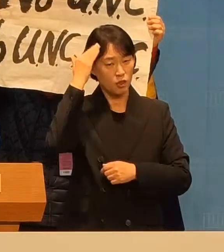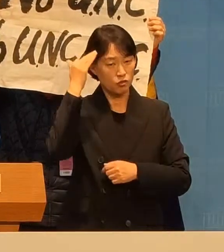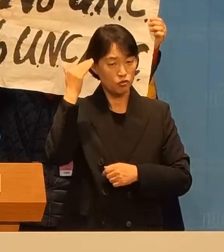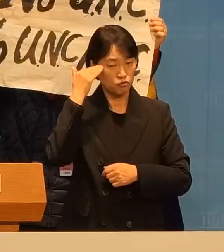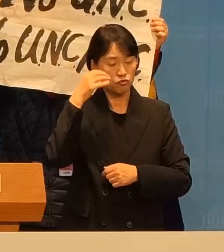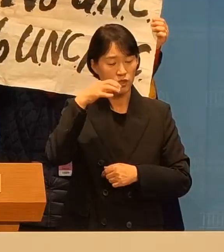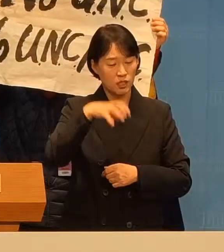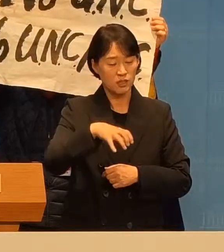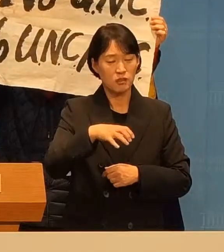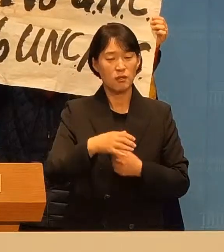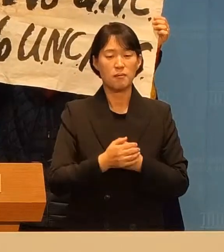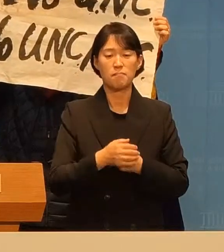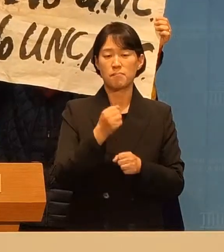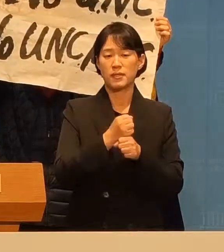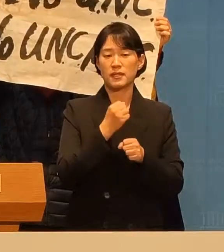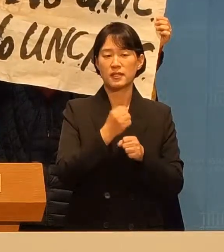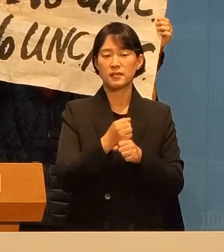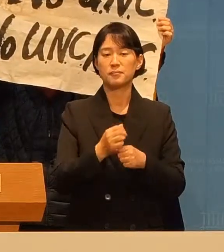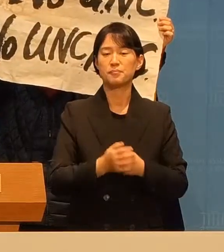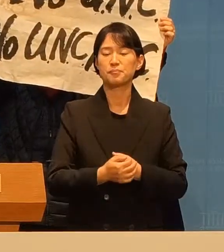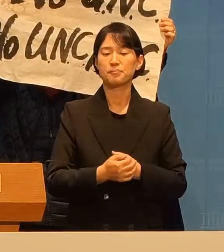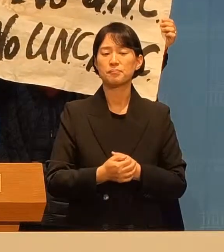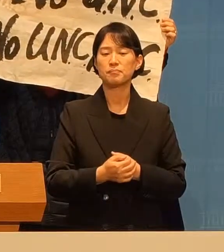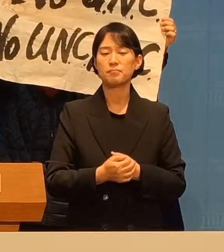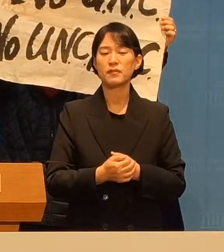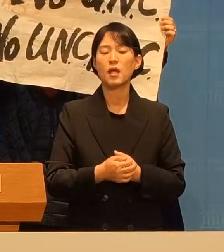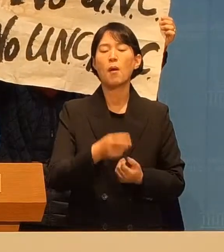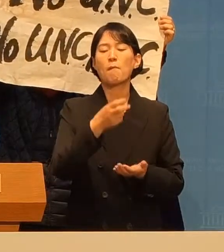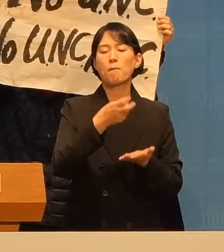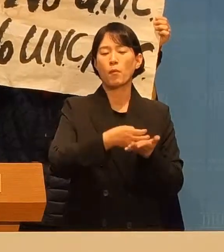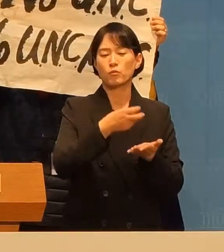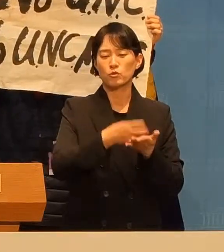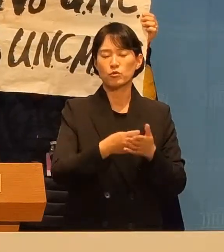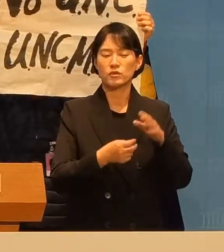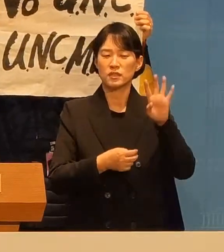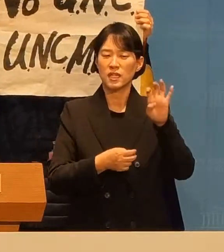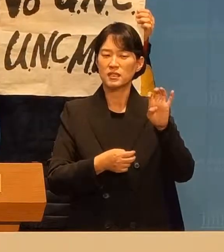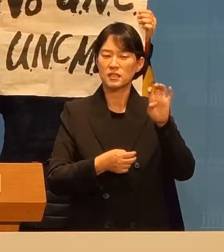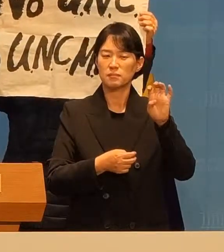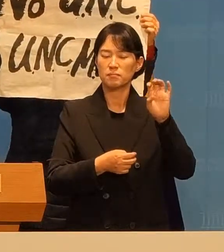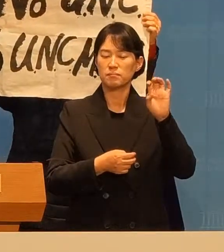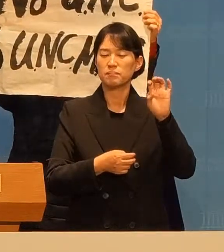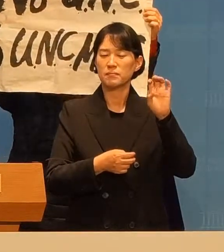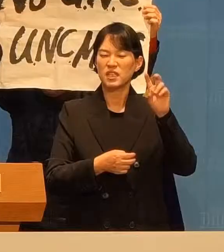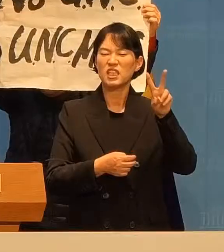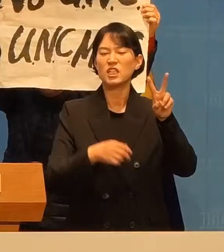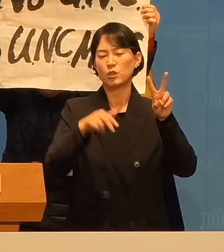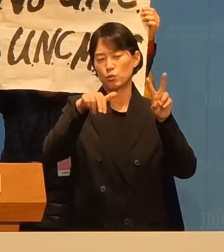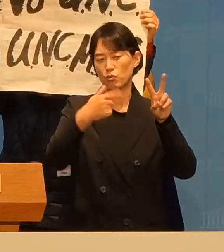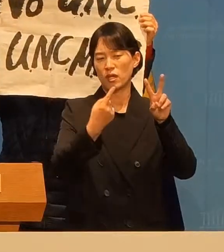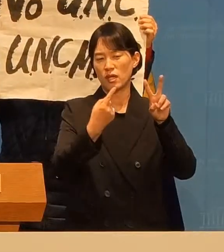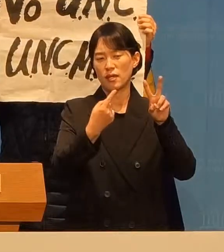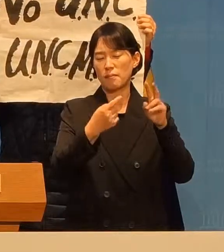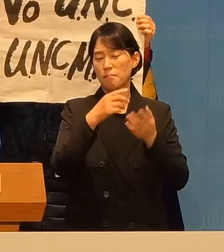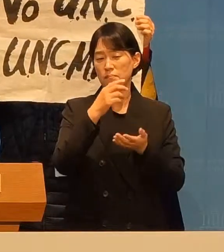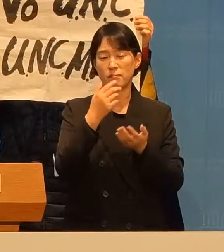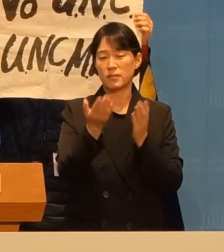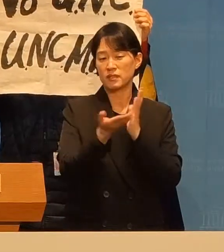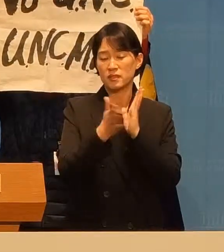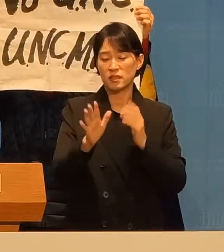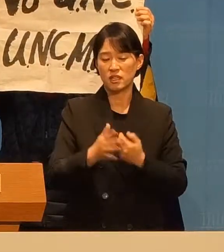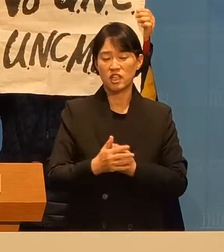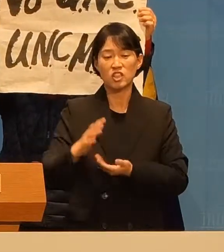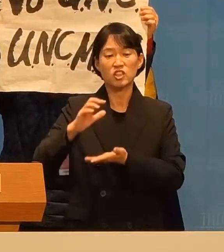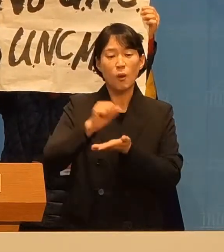발효된 헤이그 육전법규 42조에 정면 유예됩니다. 이 42조는 점령이라고 하는 것은